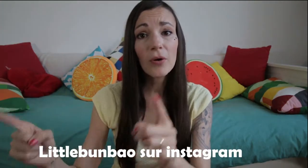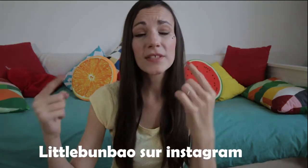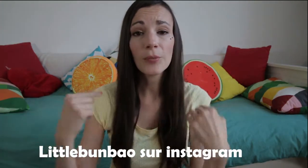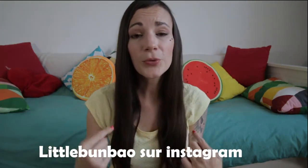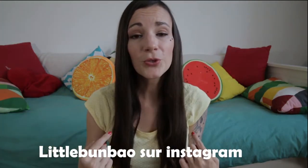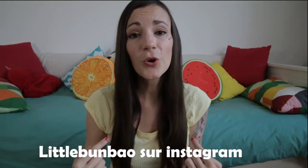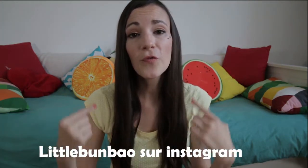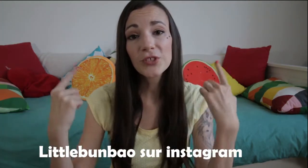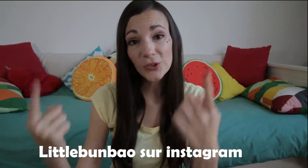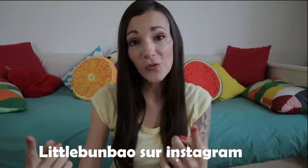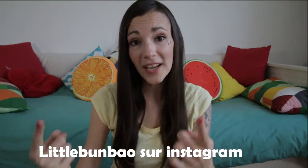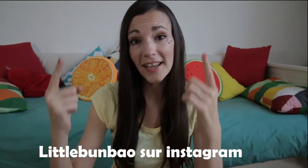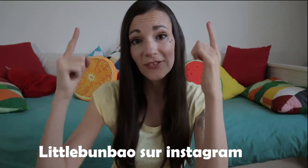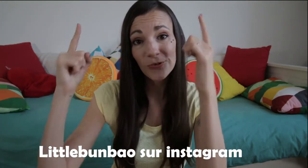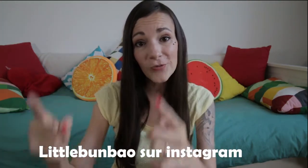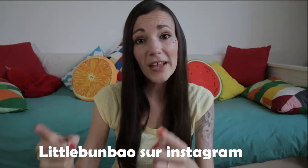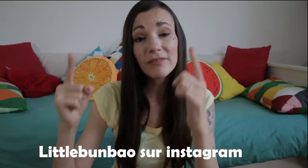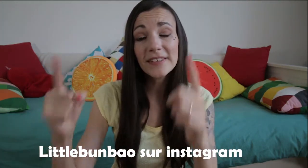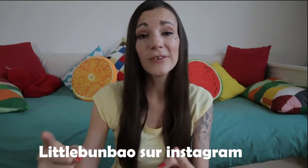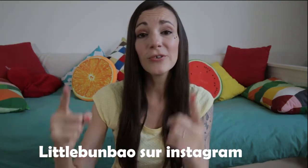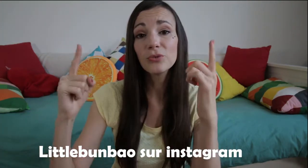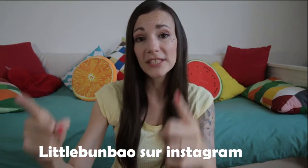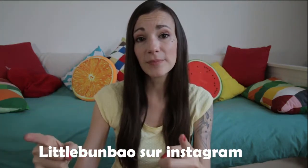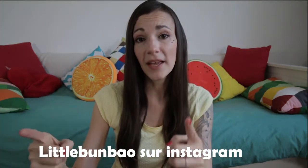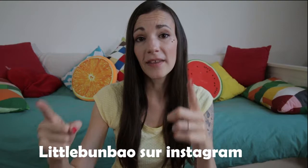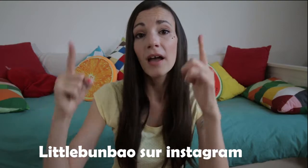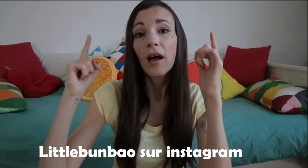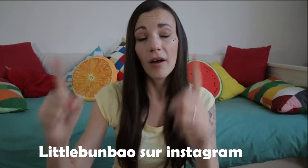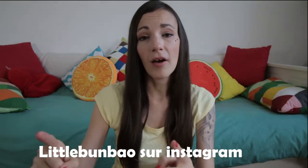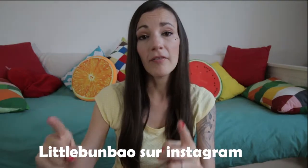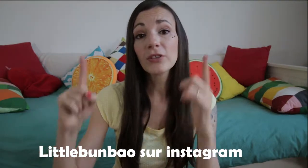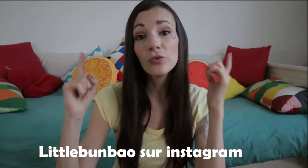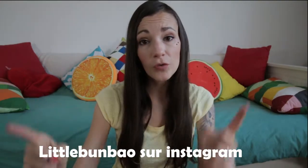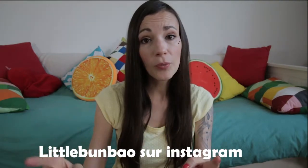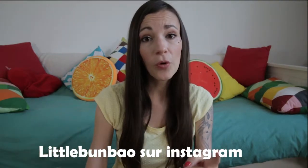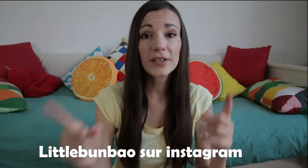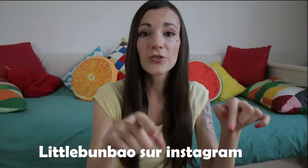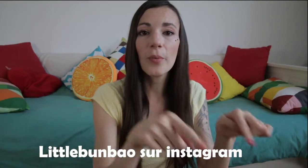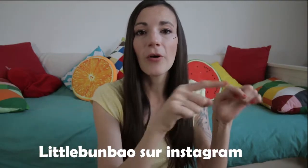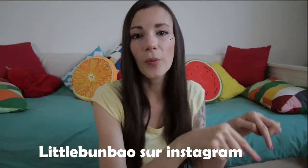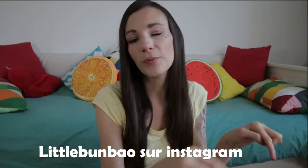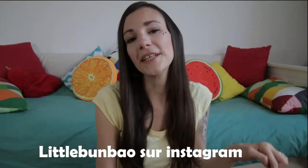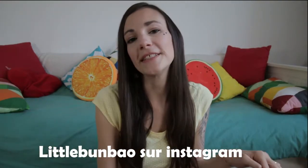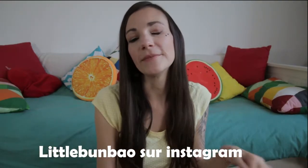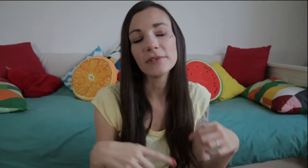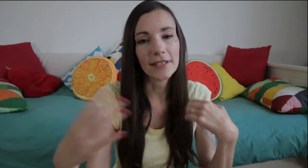c'est mon pseudo. Vous y trouverez de nouvelles vidéos toutes les semaines avec de nouveaux mots qui ne sont pas encore publiés ici. Ça ne